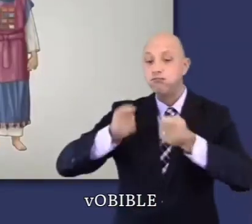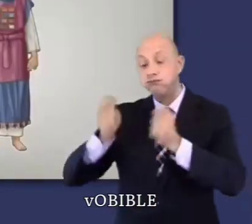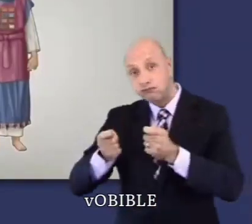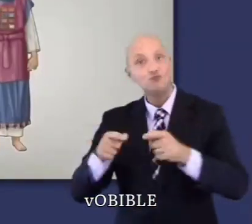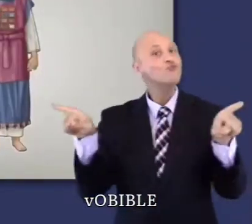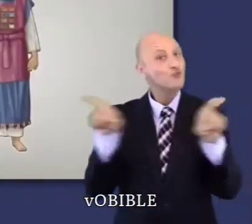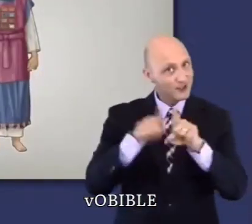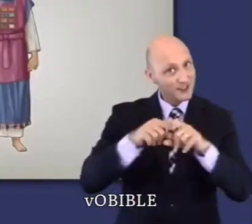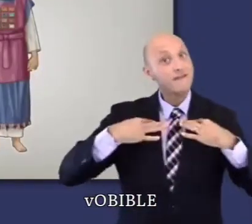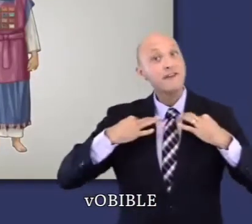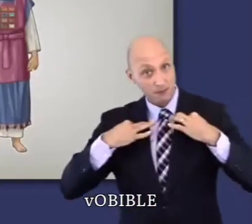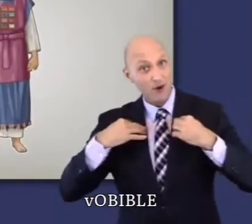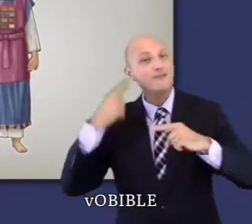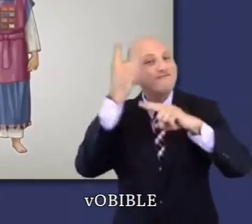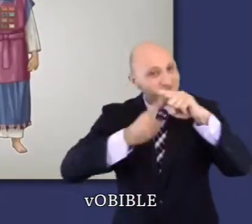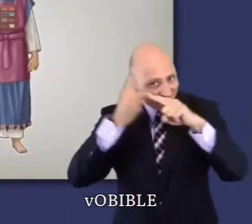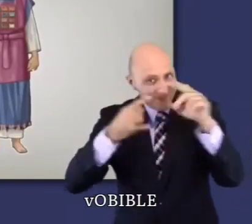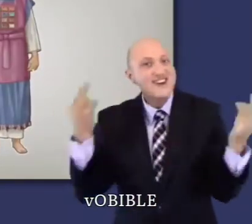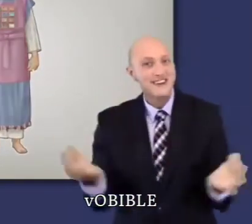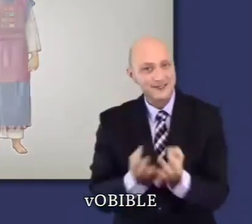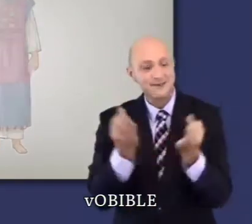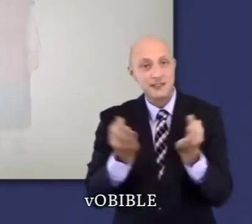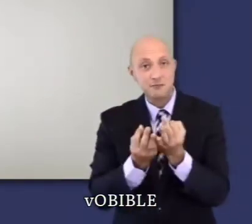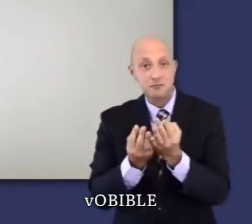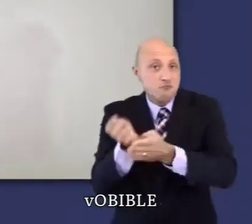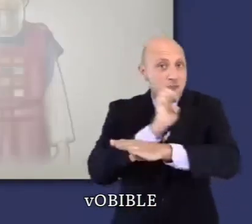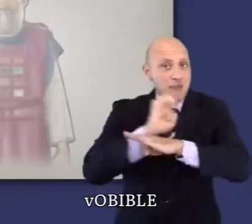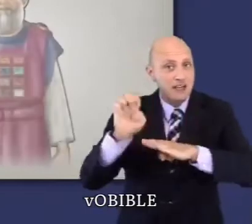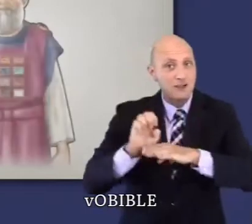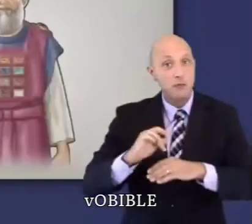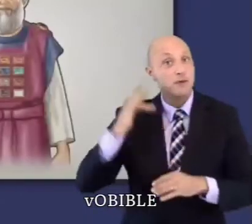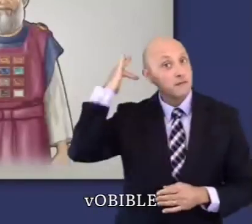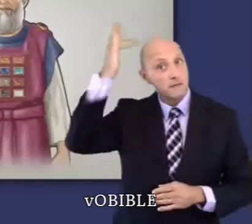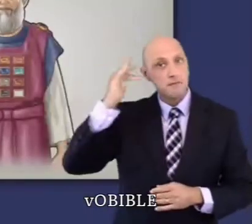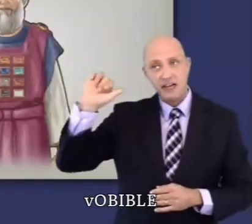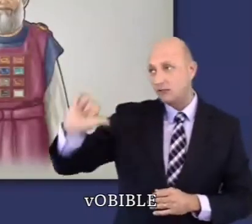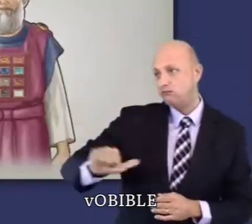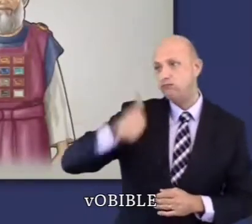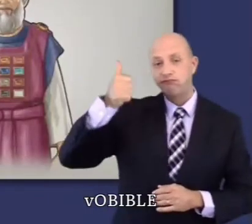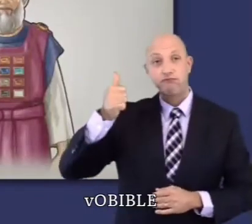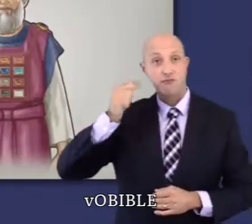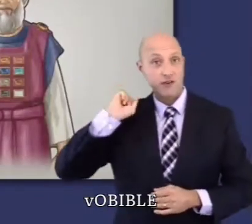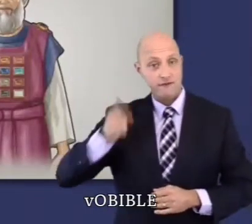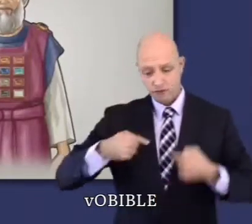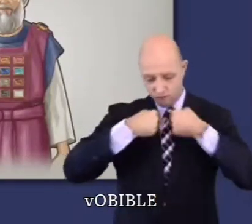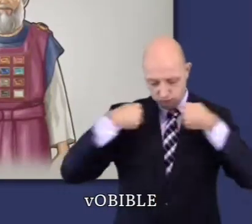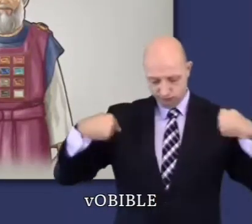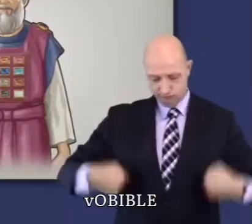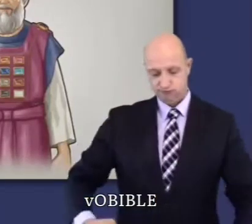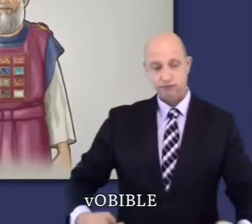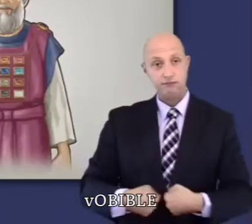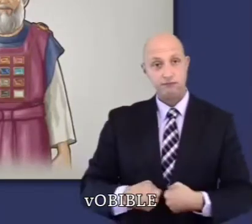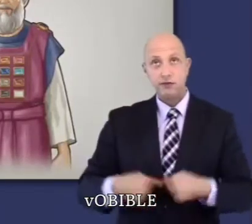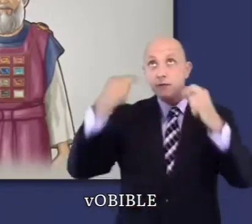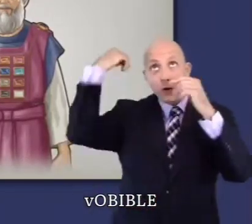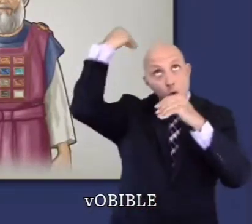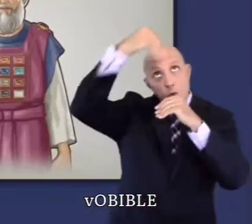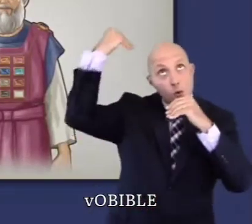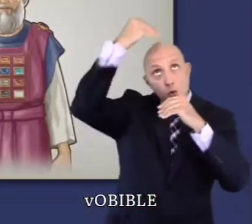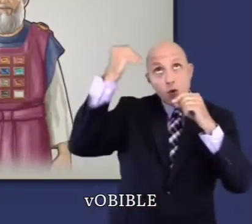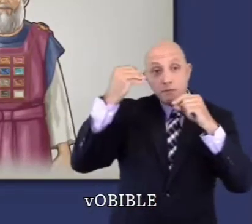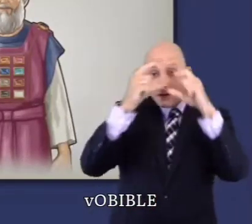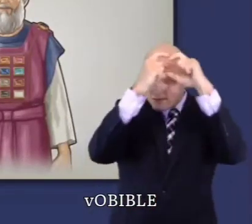et sur l'installation de la prêtrise. Parmi les vêtements du grand prêtre figurent un éphod et un turban avec une plaque